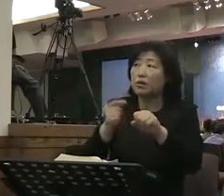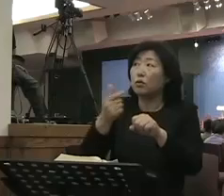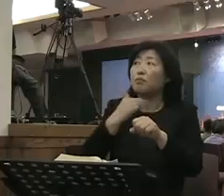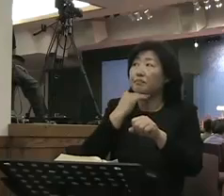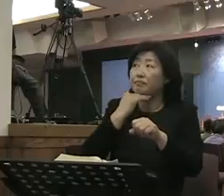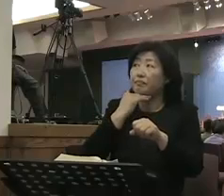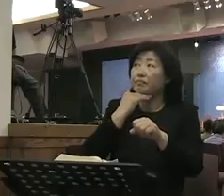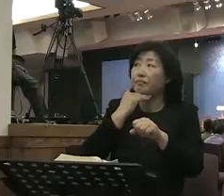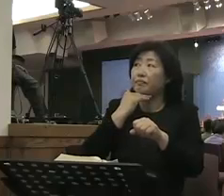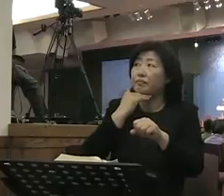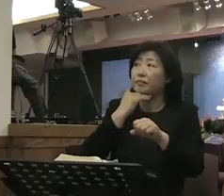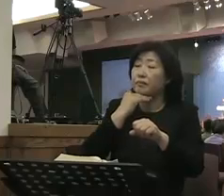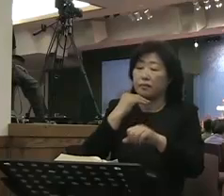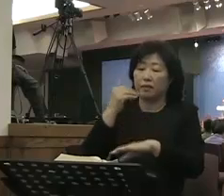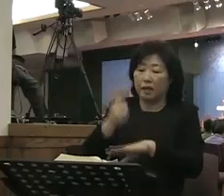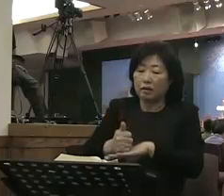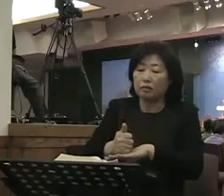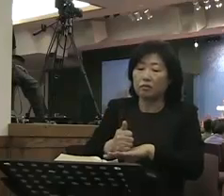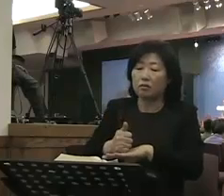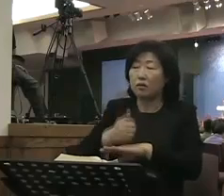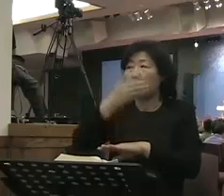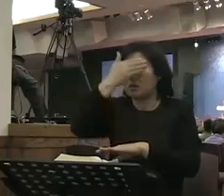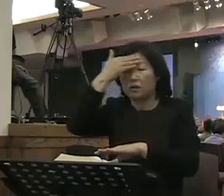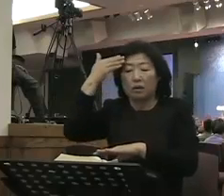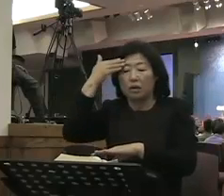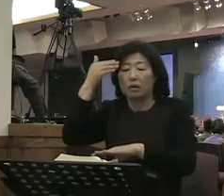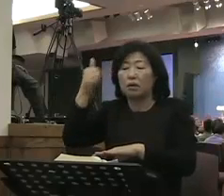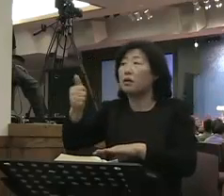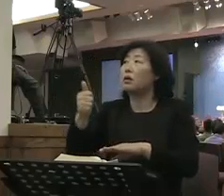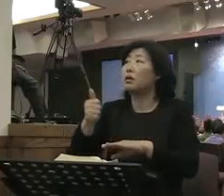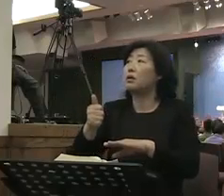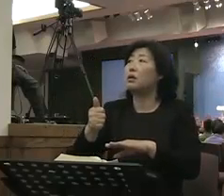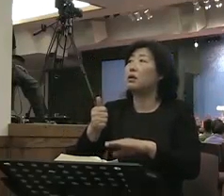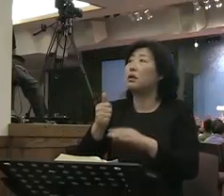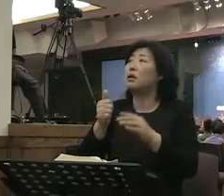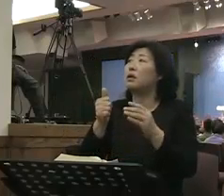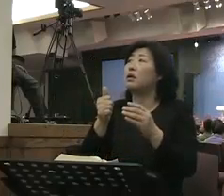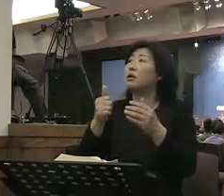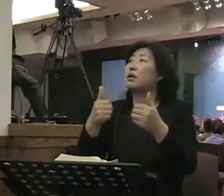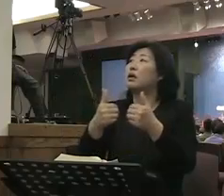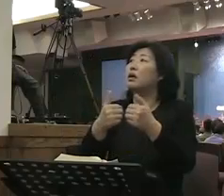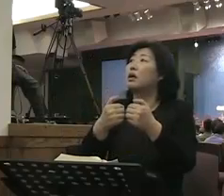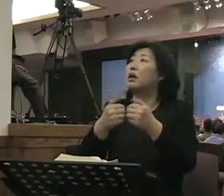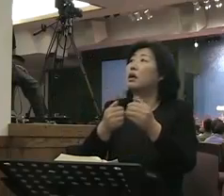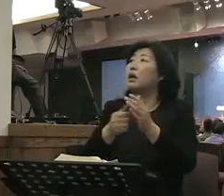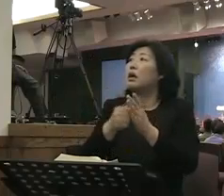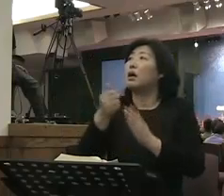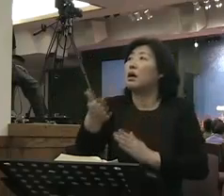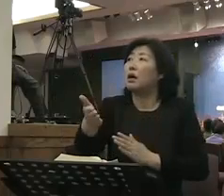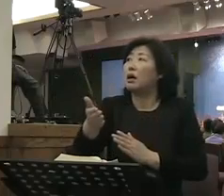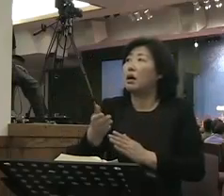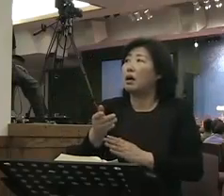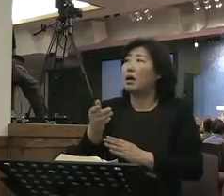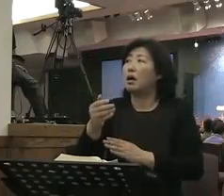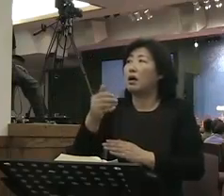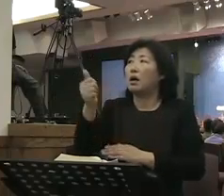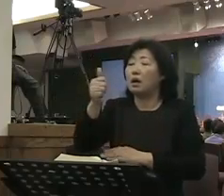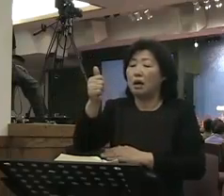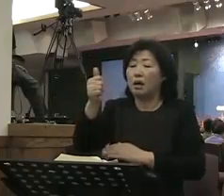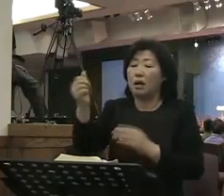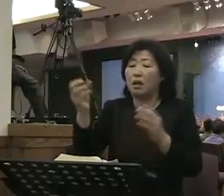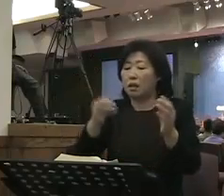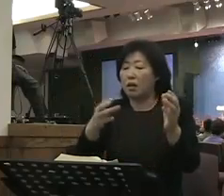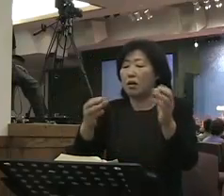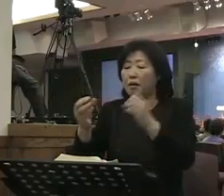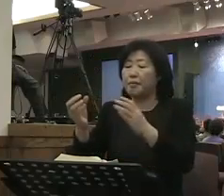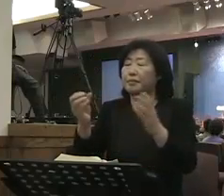나니 나중에는 청소년 상담가 전문가가 와서 그 아이와 대화를 나눕니다.